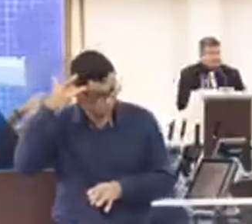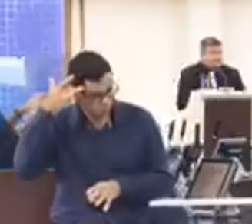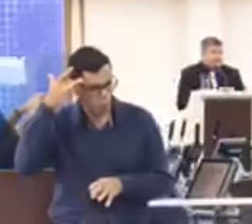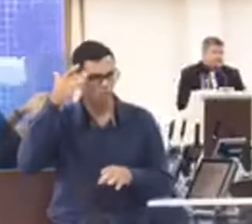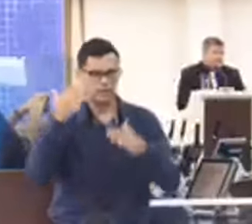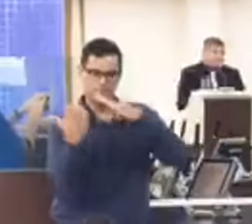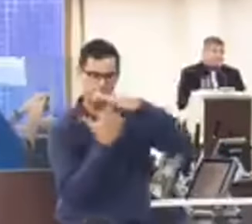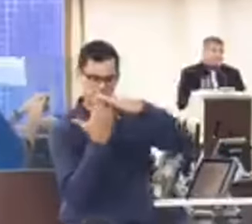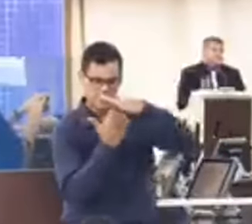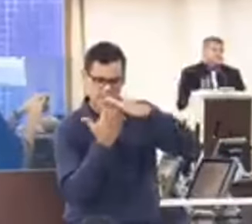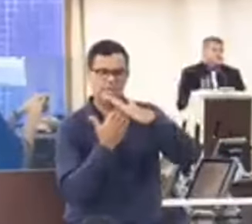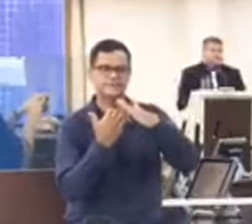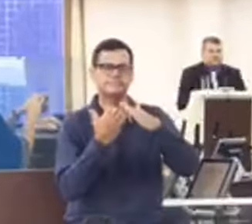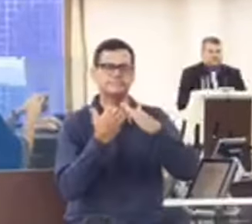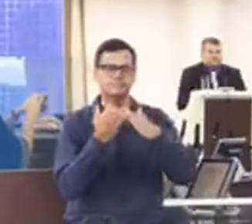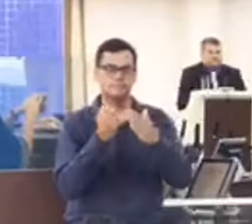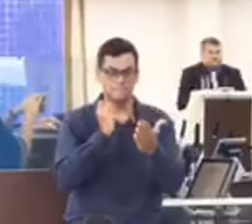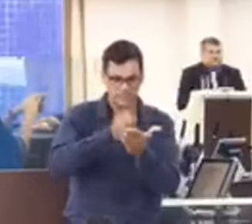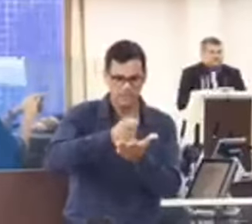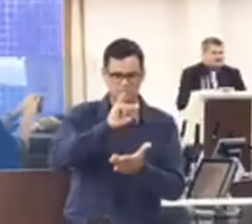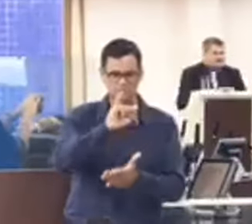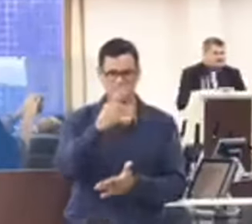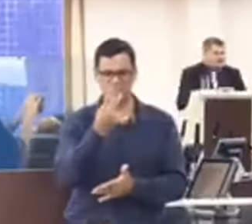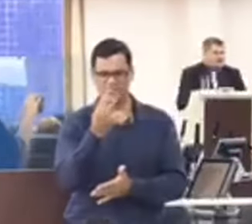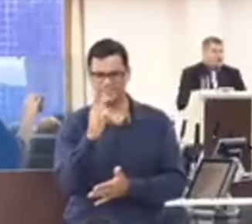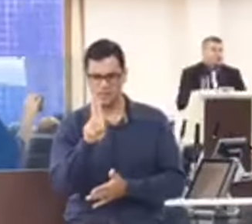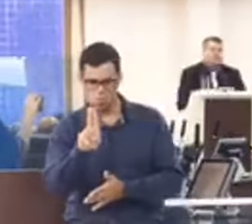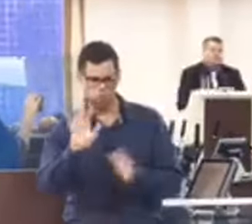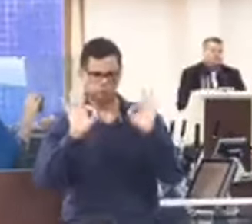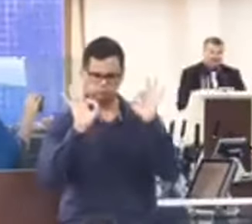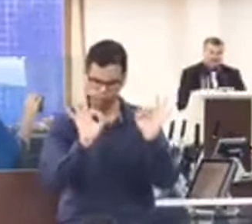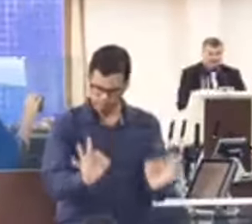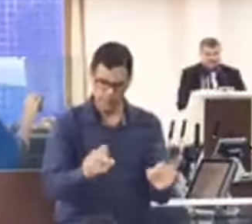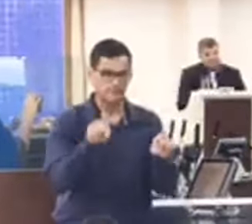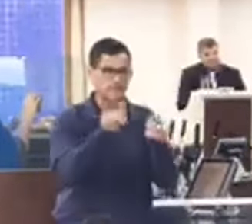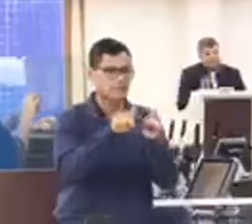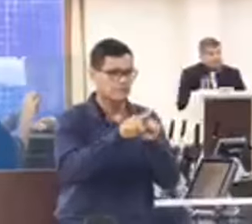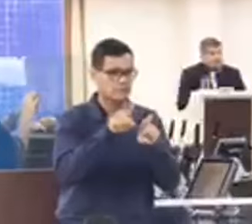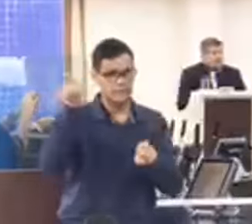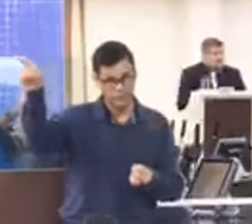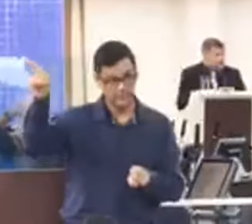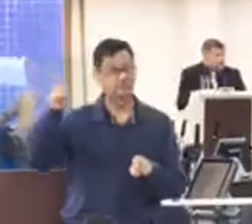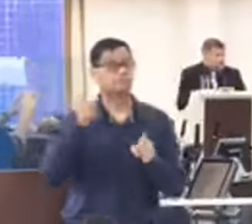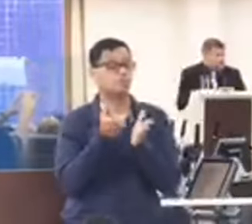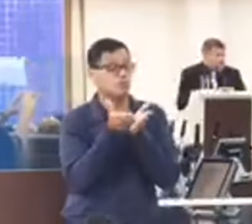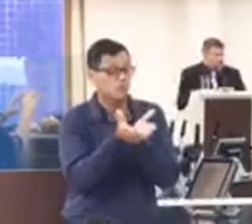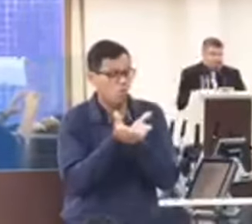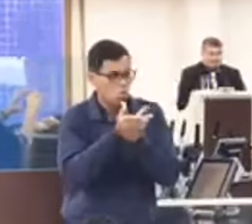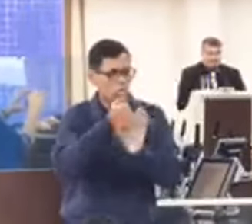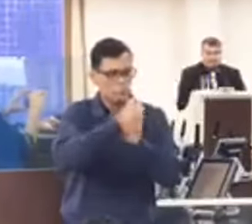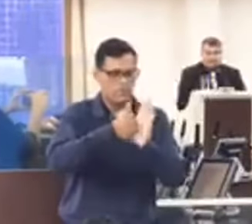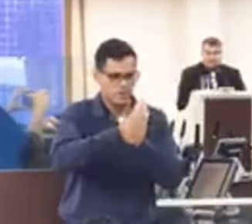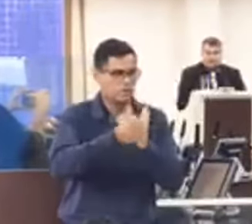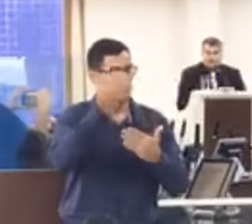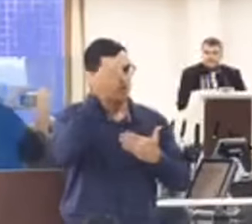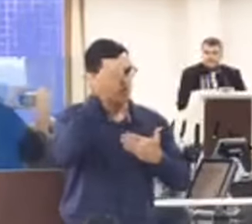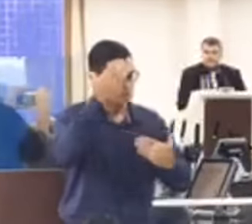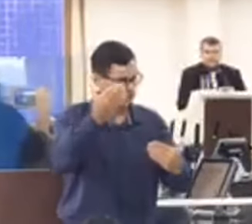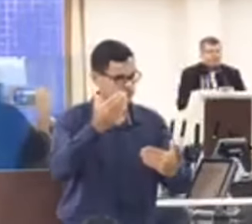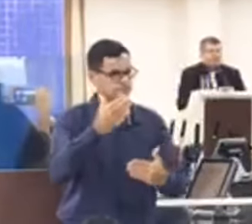IPTUs em dias. Isso também ajudou muito na administração. O Porto de Paranaguá também, que eu quero agradecer em nome do